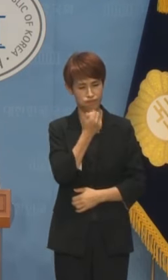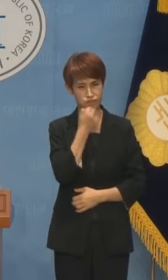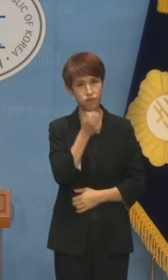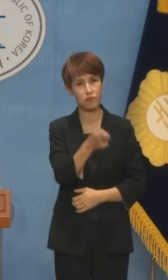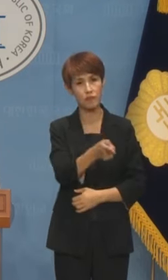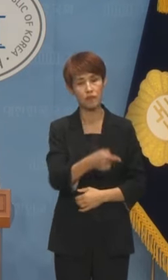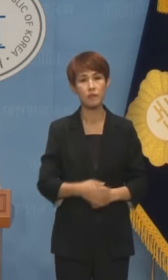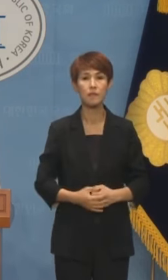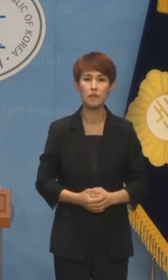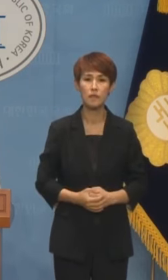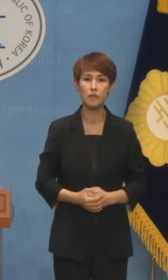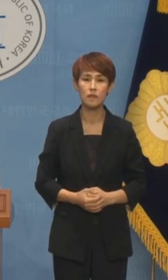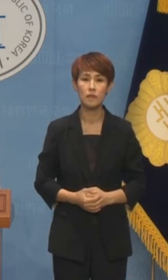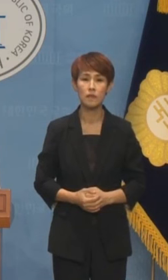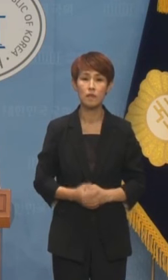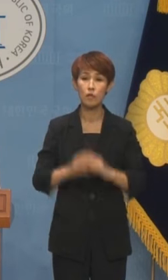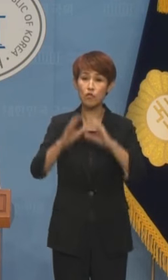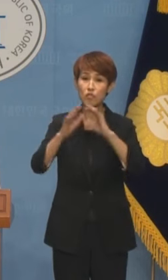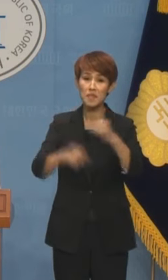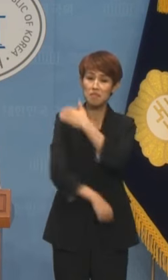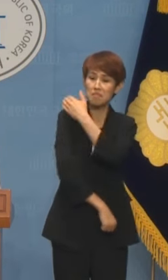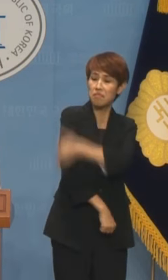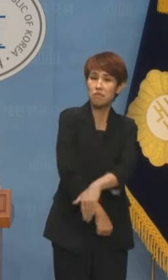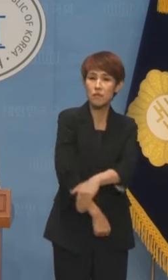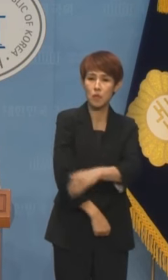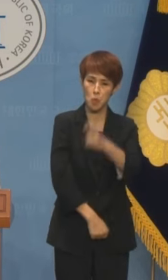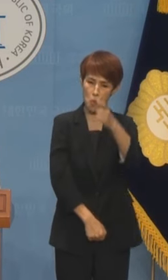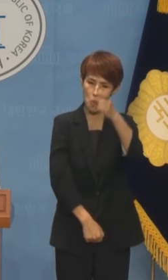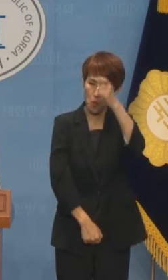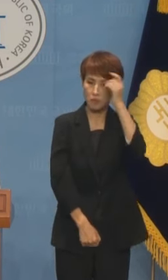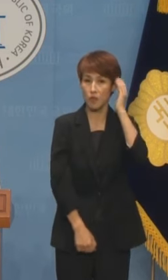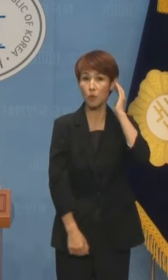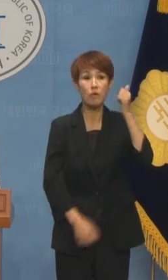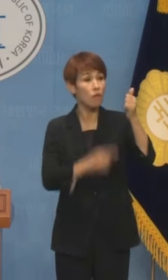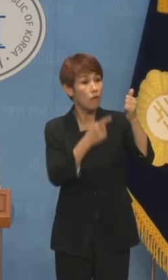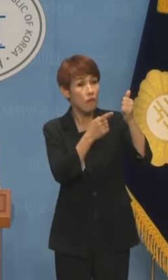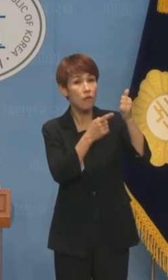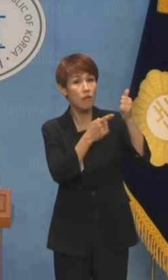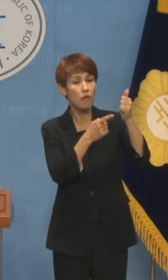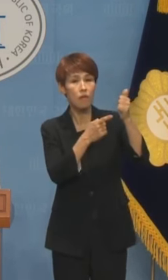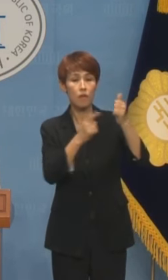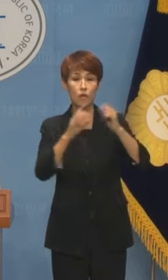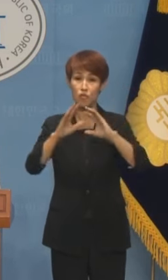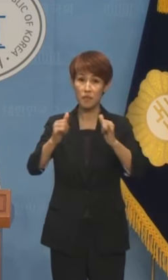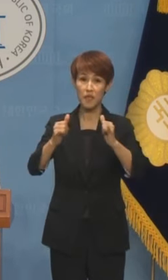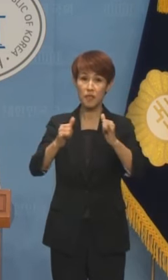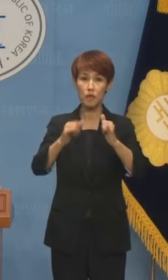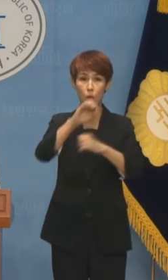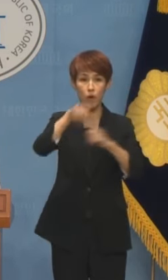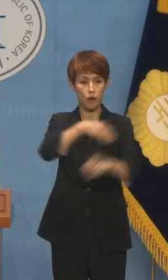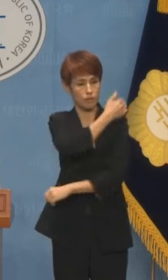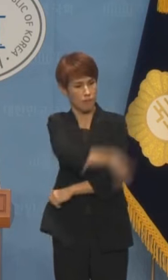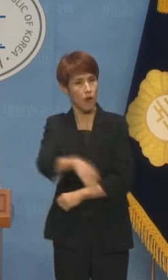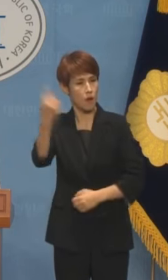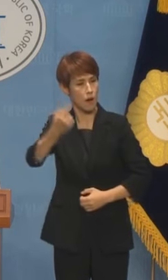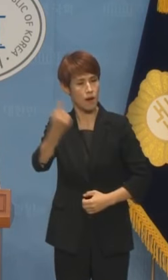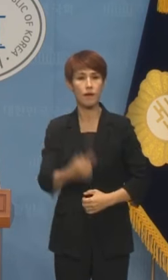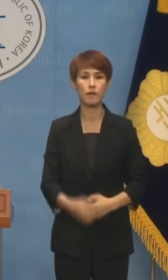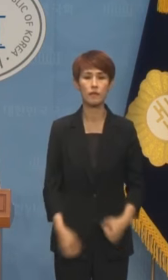나옵니다. 국민을 외면한 고집불통 대통령은 국민께 외면당할